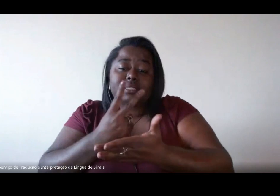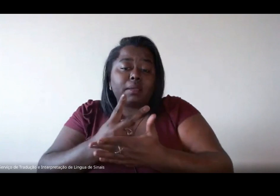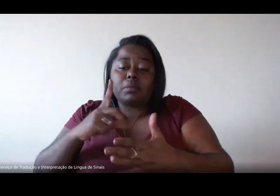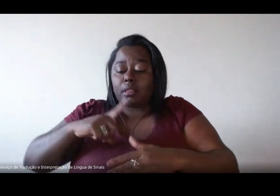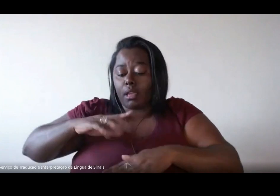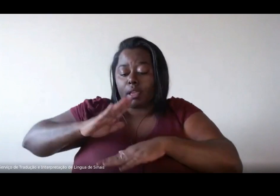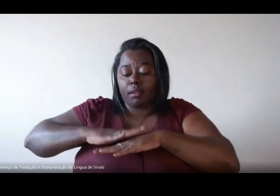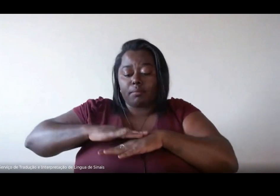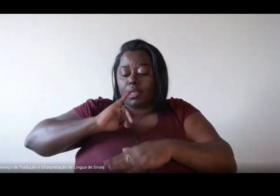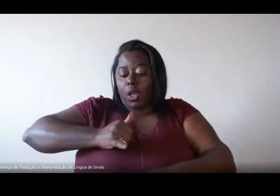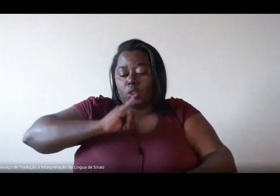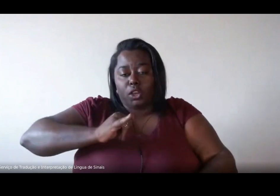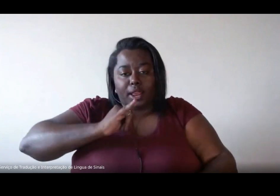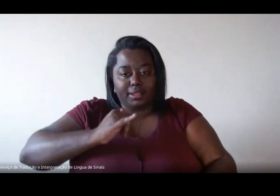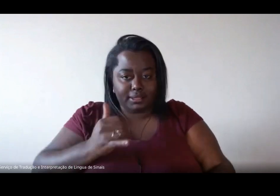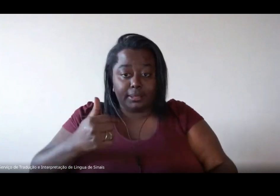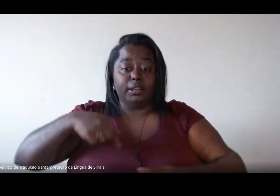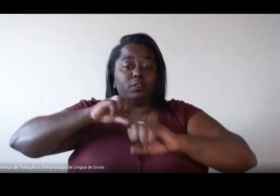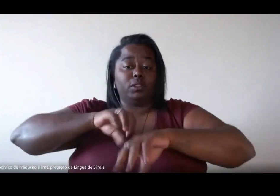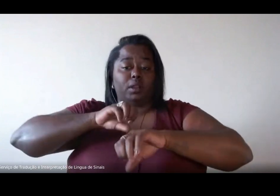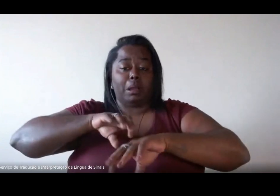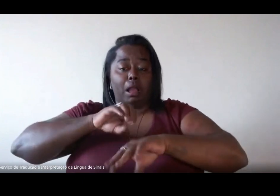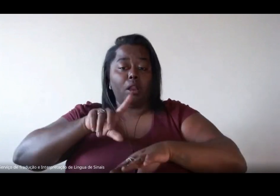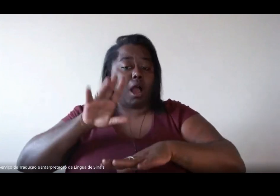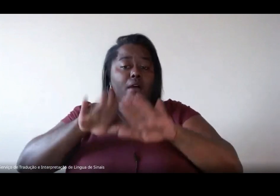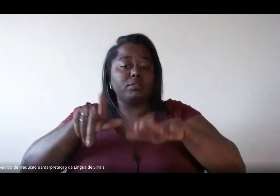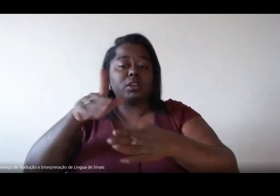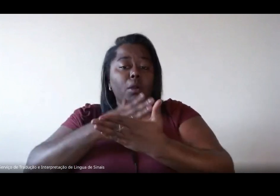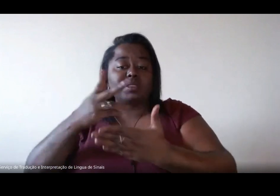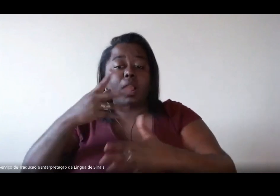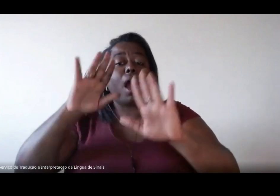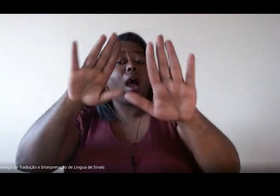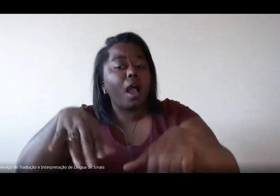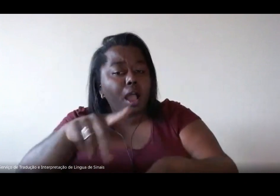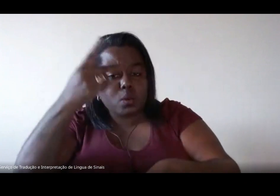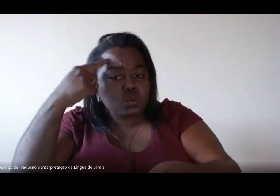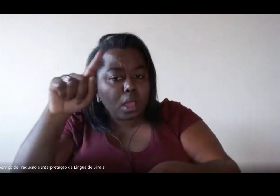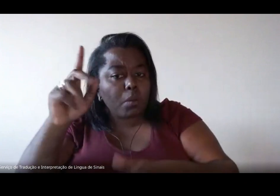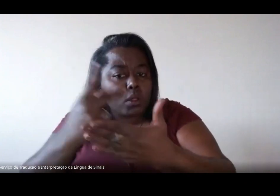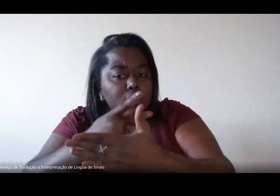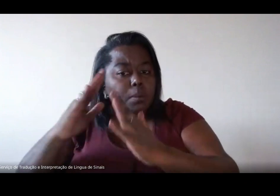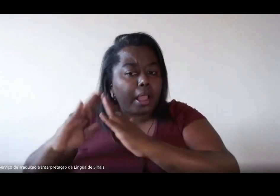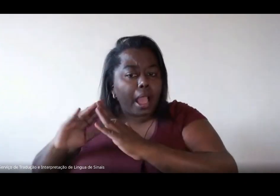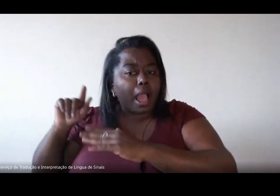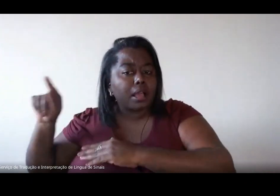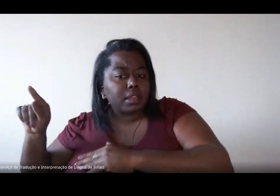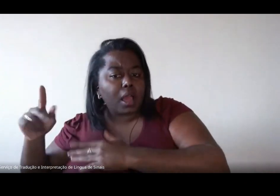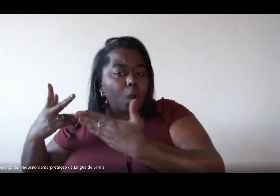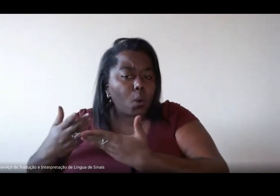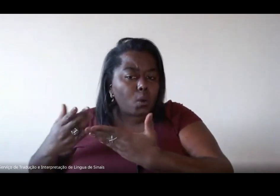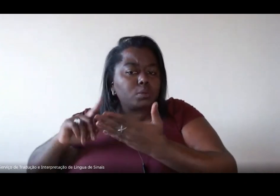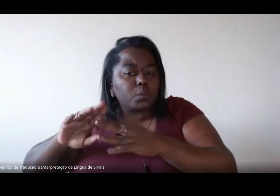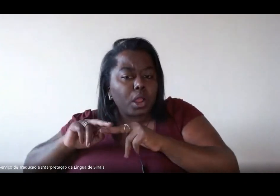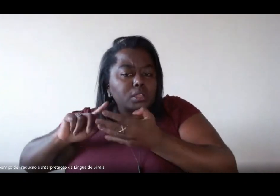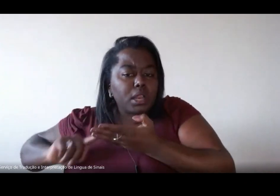a gente está sempre se auto-narrando, né? Você vai dar uma aula, de repente você começa a falar: ah, vocês não sabem o que aconteceu lá em